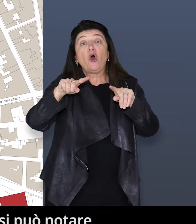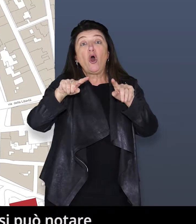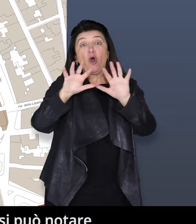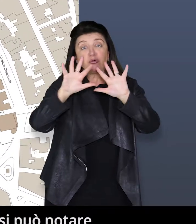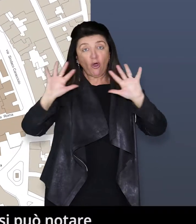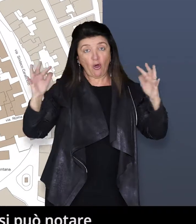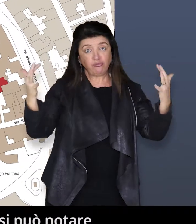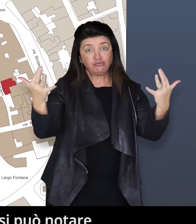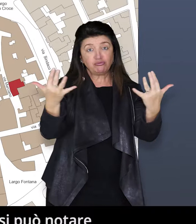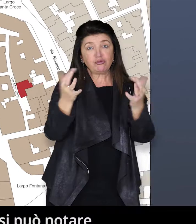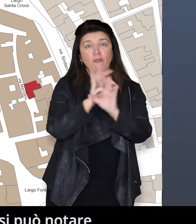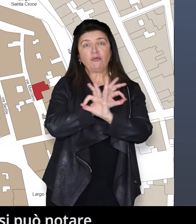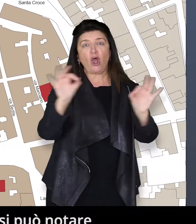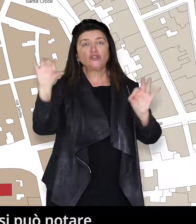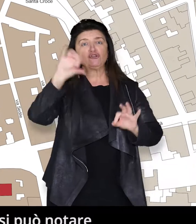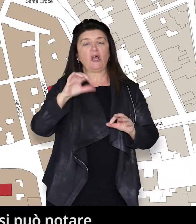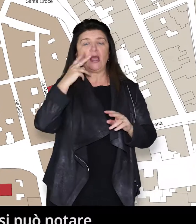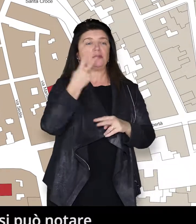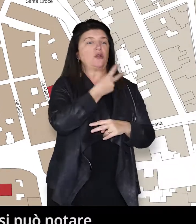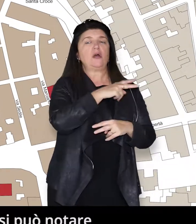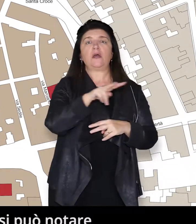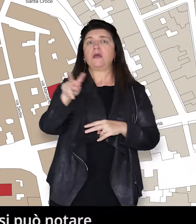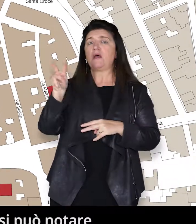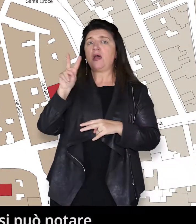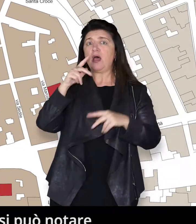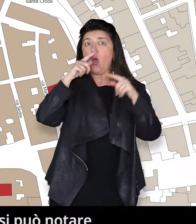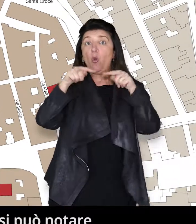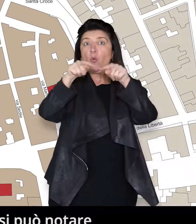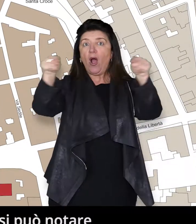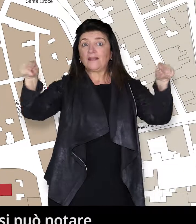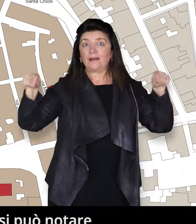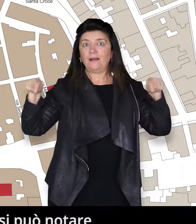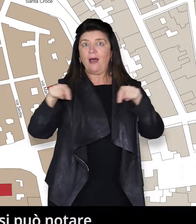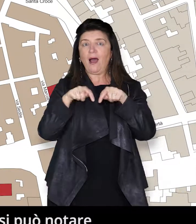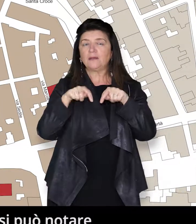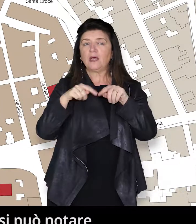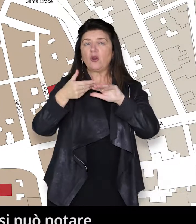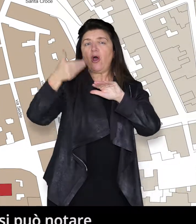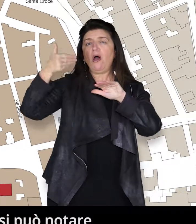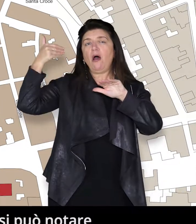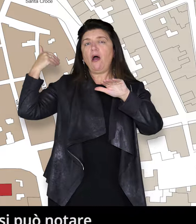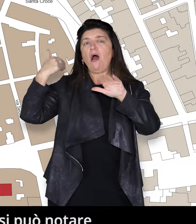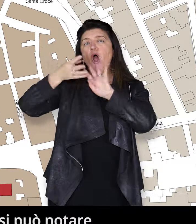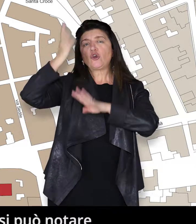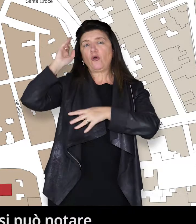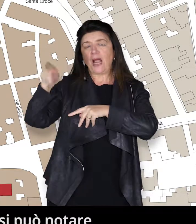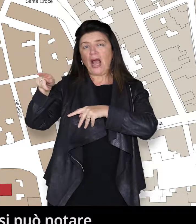Nella parte centrale del borgo si può notare un quadrilatero di probabile origine